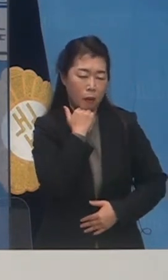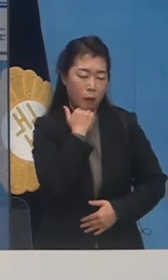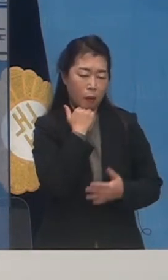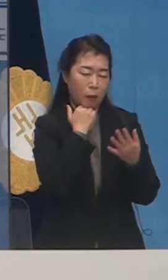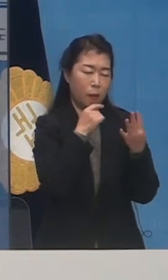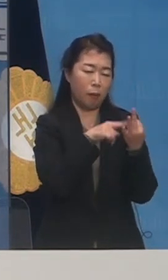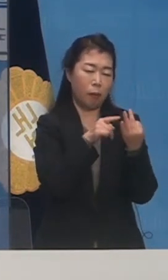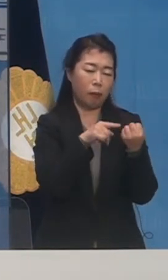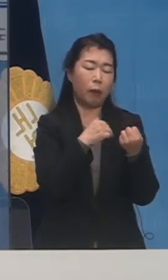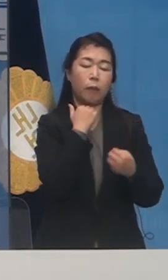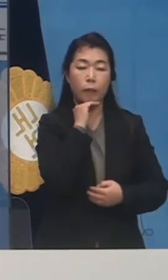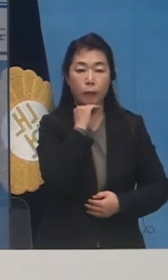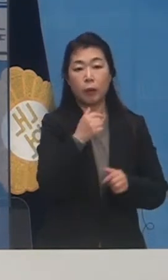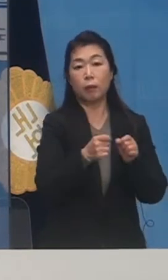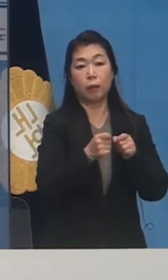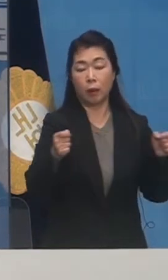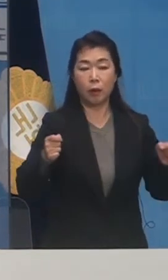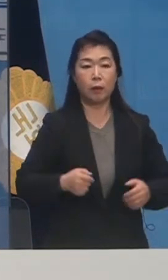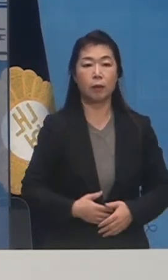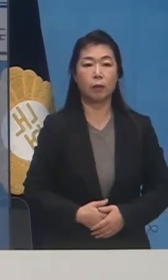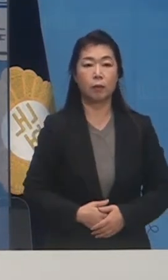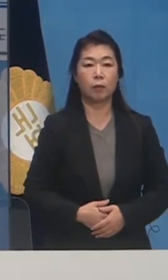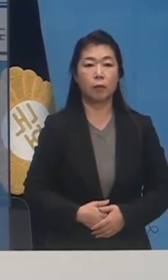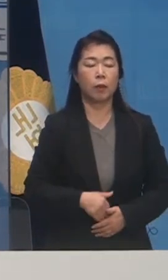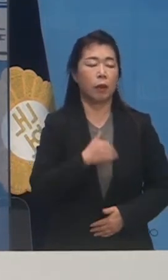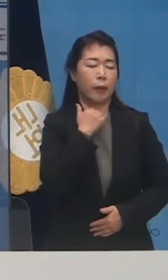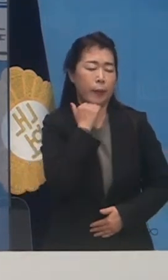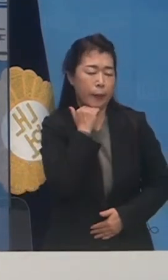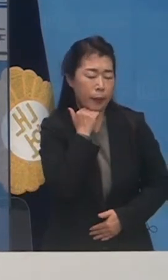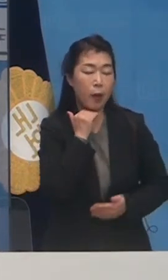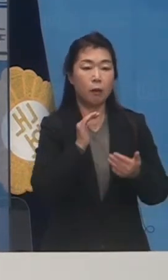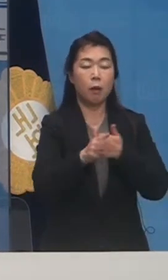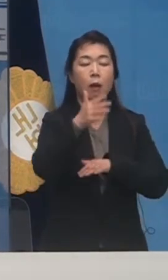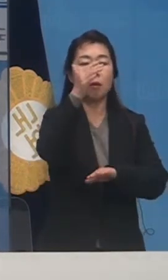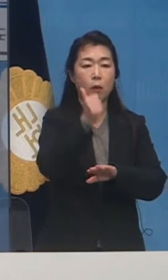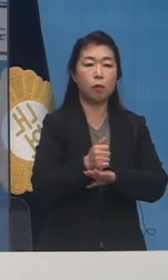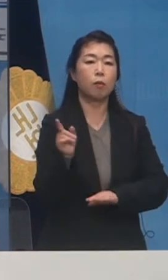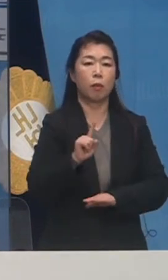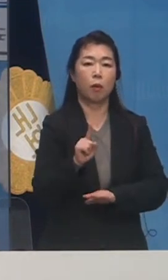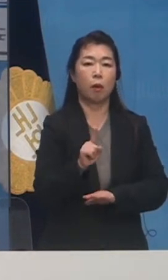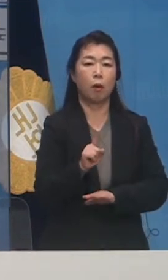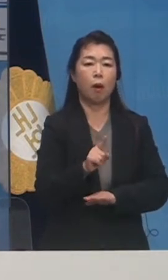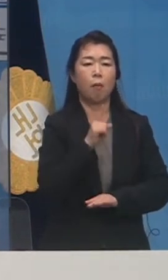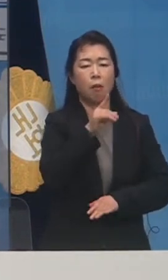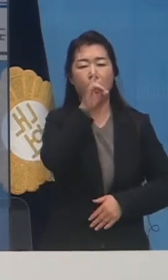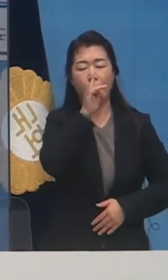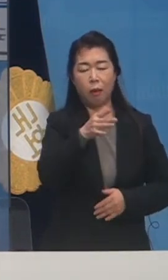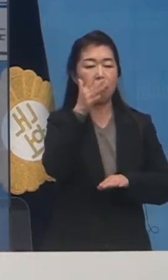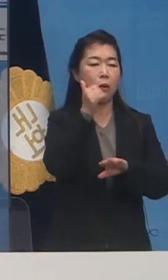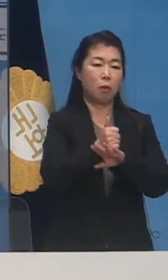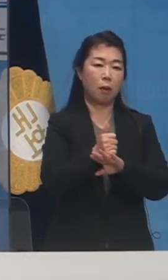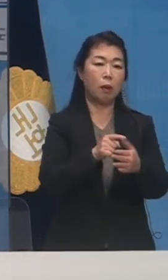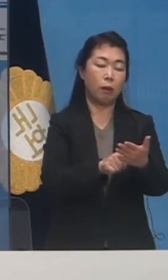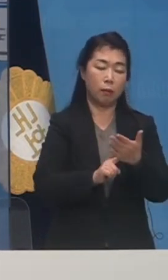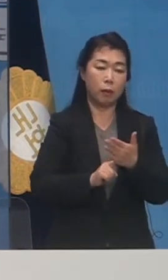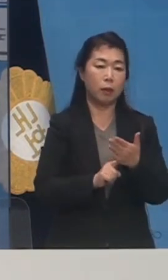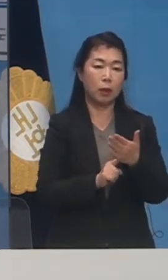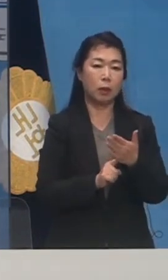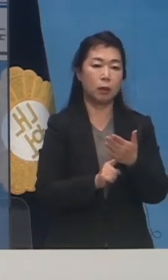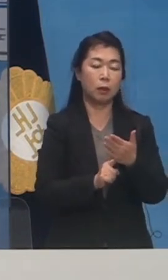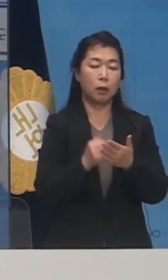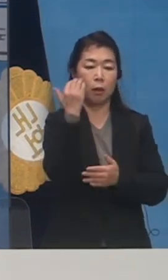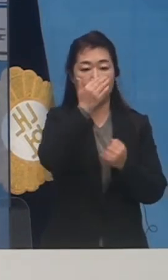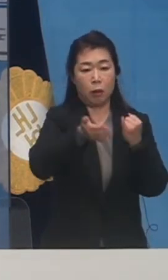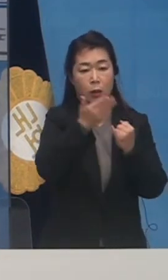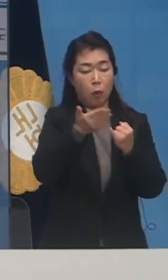손꼽아 기다렸습니다. 기다린 끝에 나온 결과는 말도 안 되는 결과였습니다.